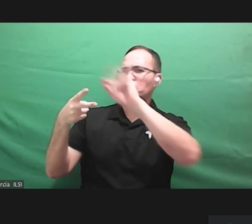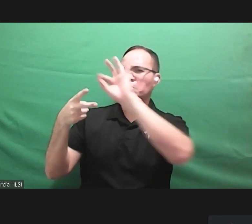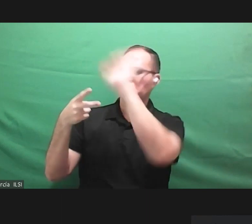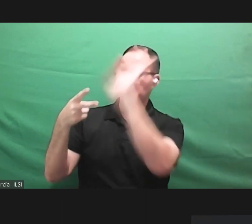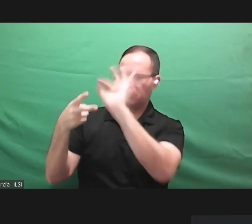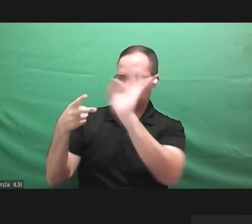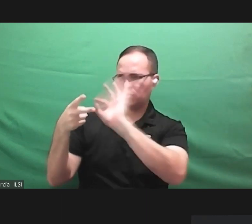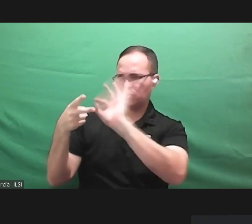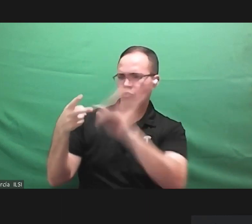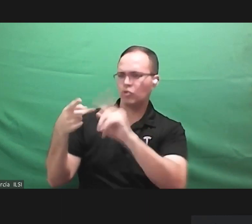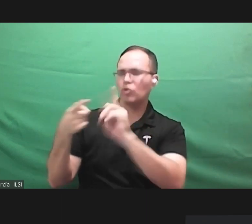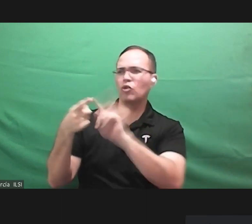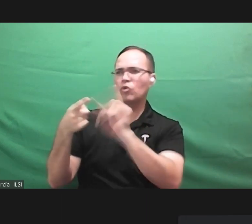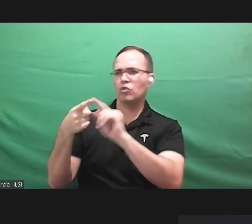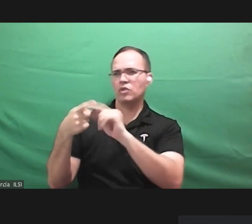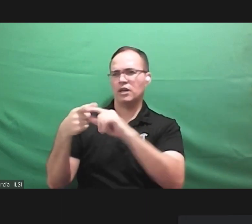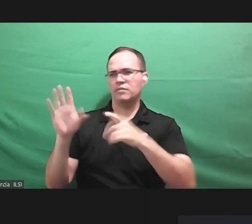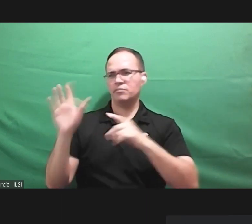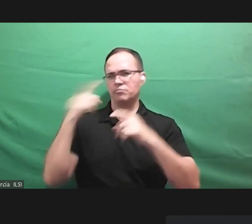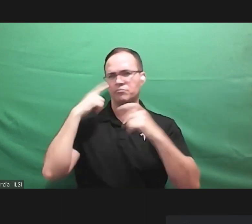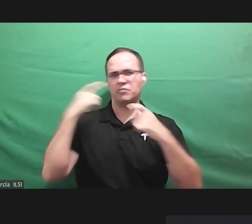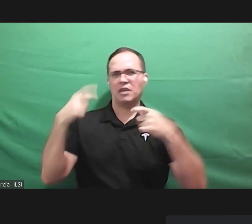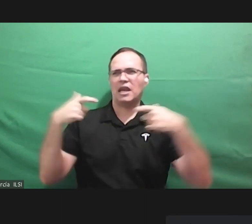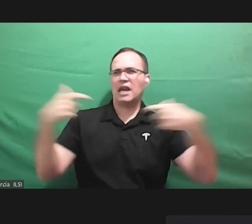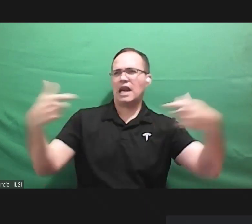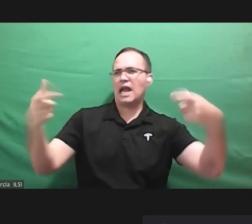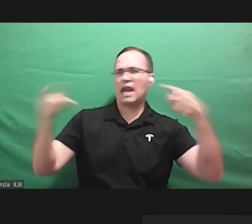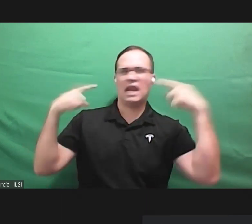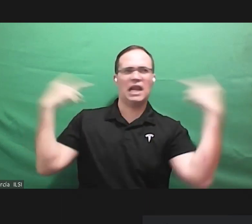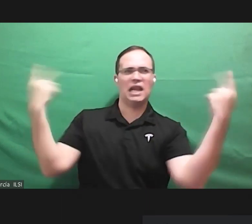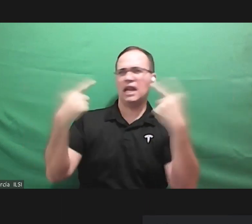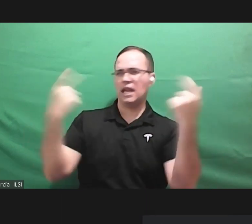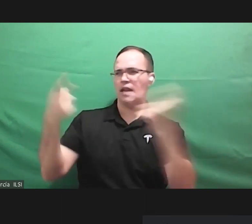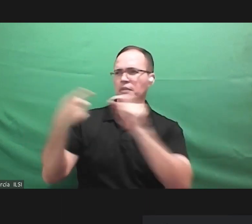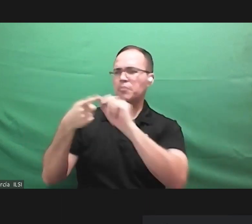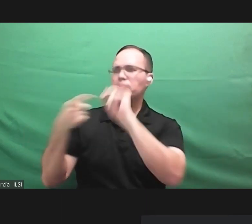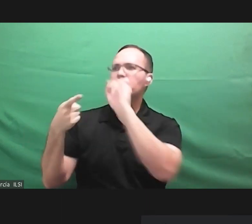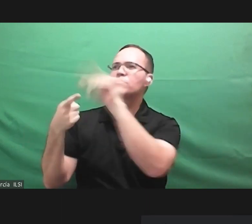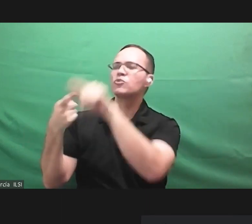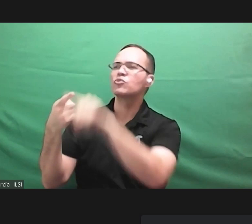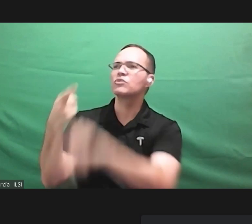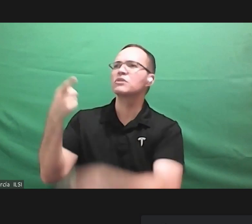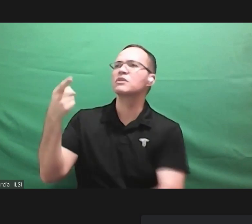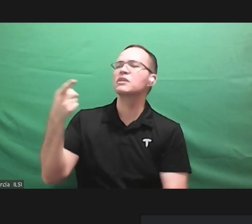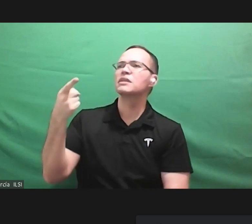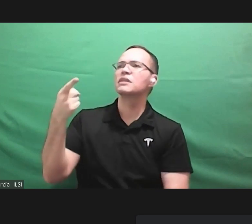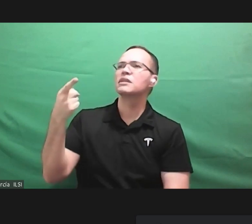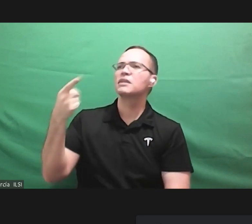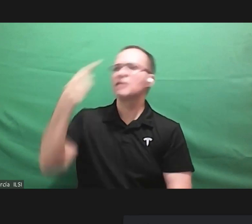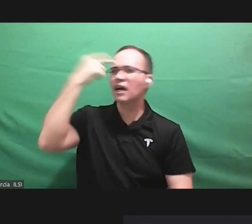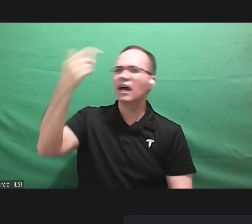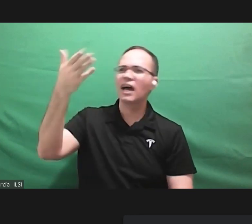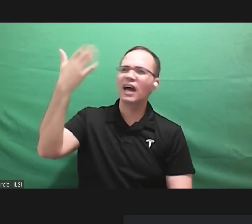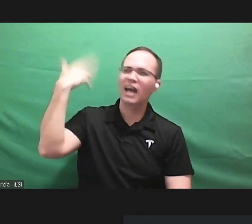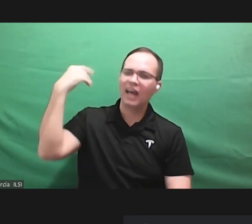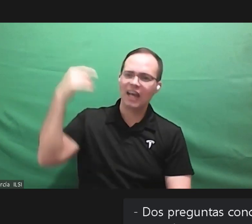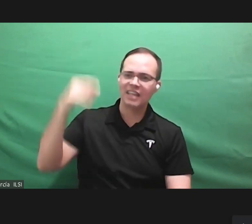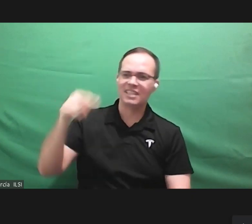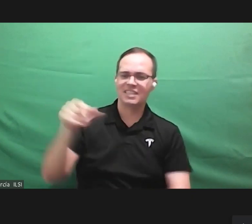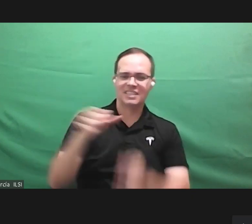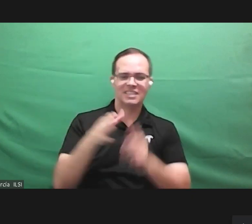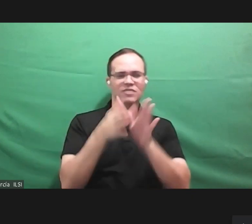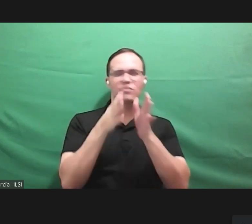general y otra muy puntual. La de carácter general tiene que ver con lo que en algún momento se preguntó en el informe regional sobre la medición